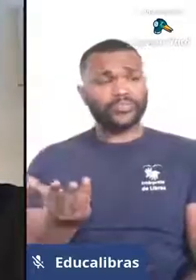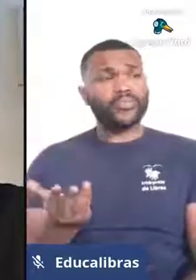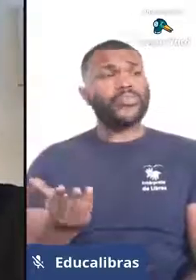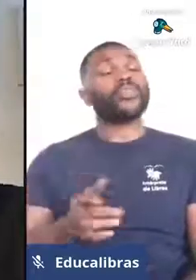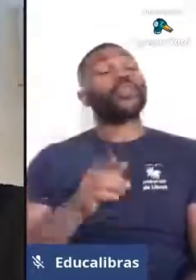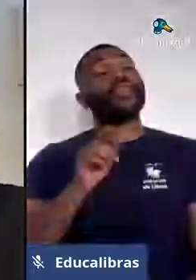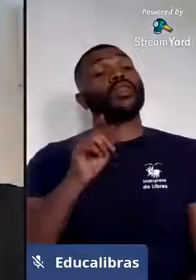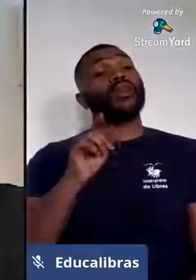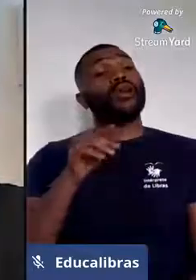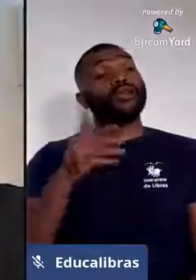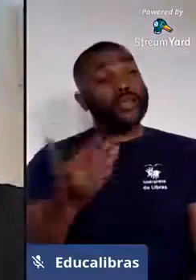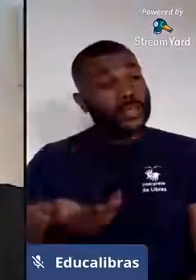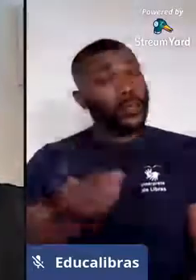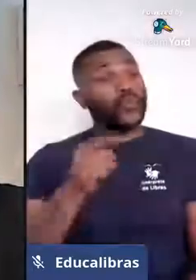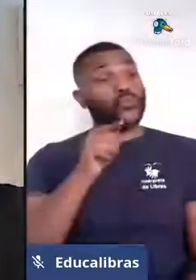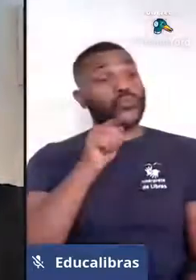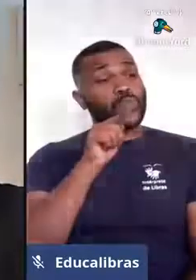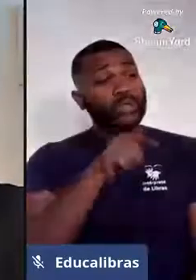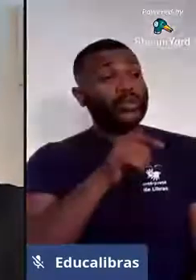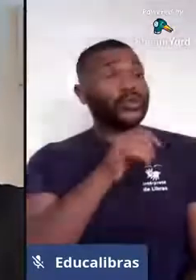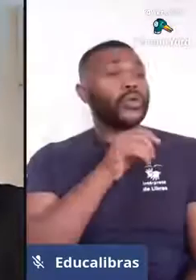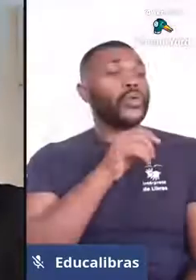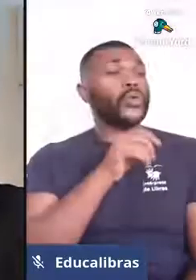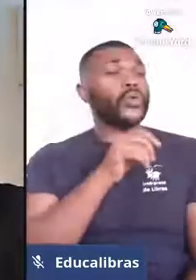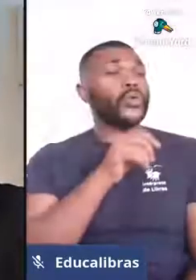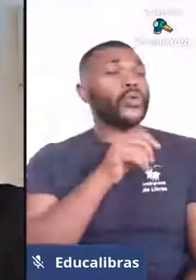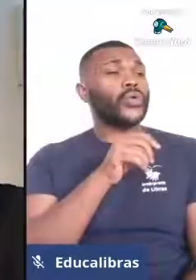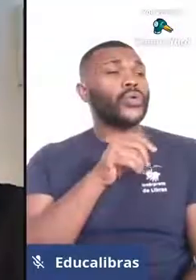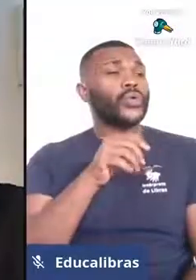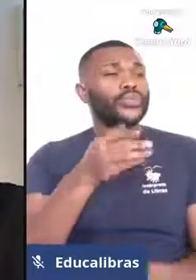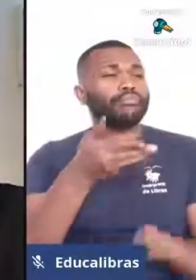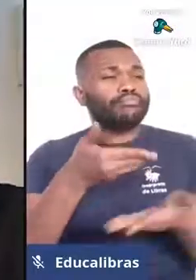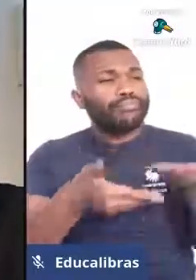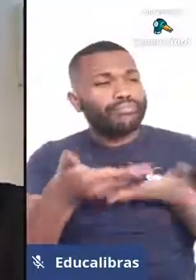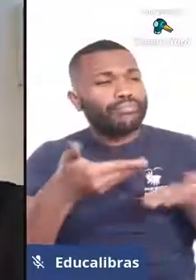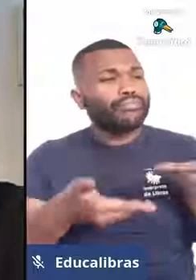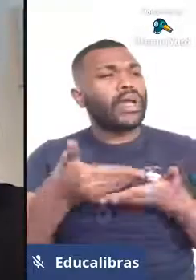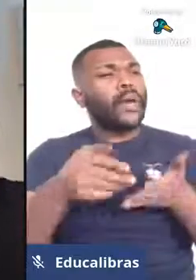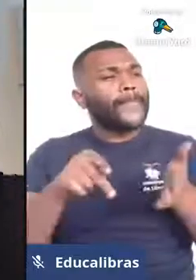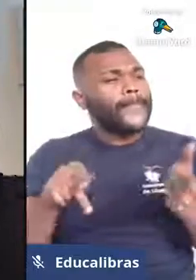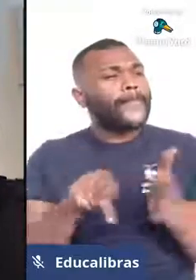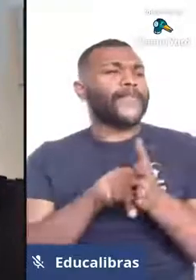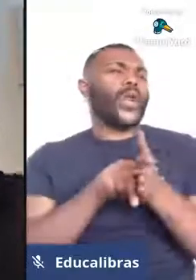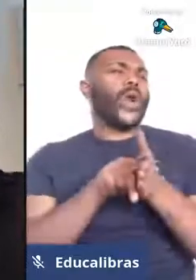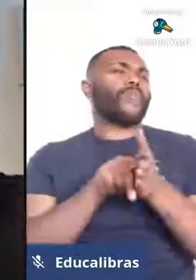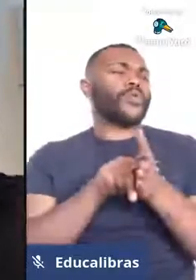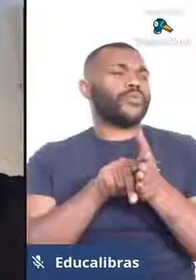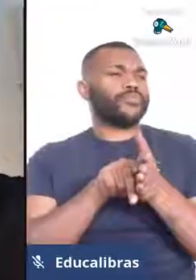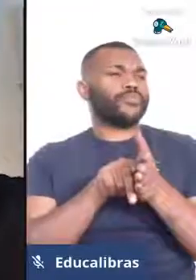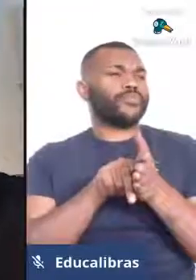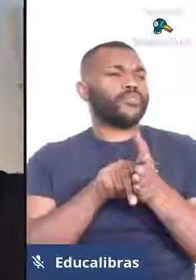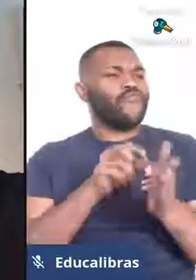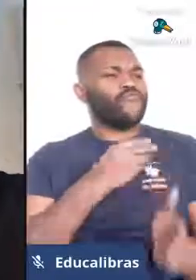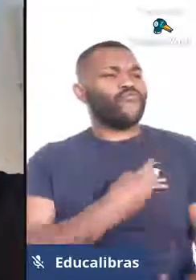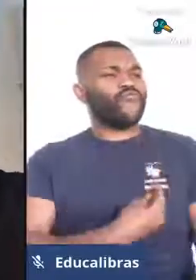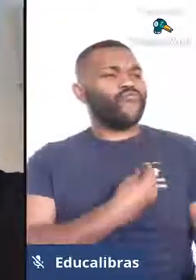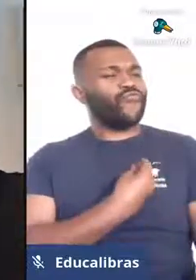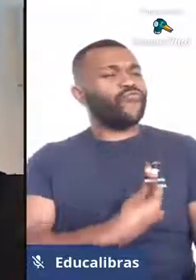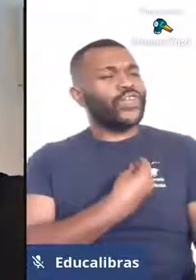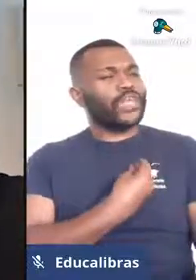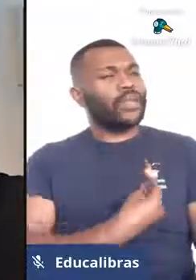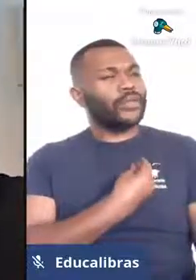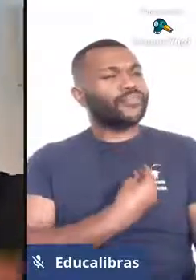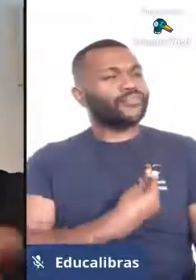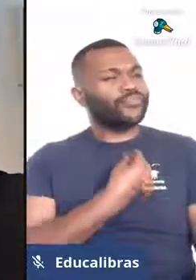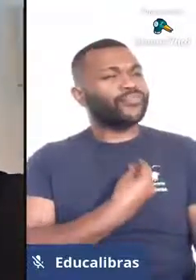tornar o que chama-se em inglês de mainstreaming. Então, tornar parte da vida. A vida inclui pessoas